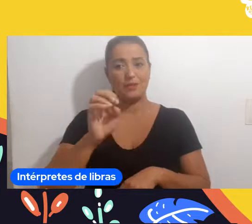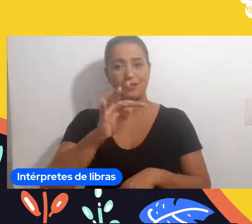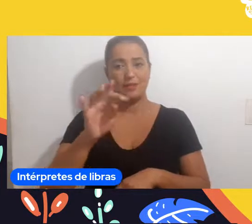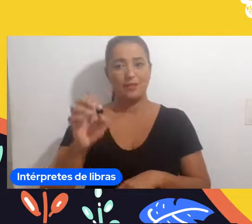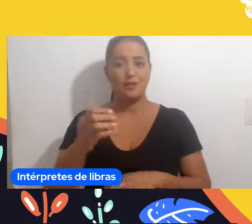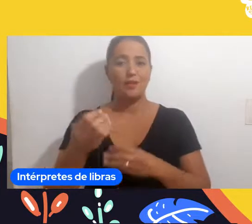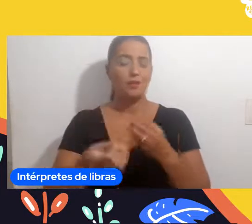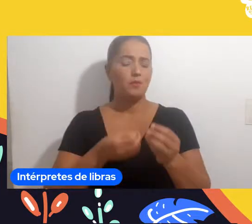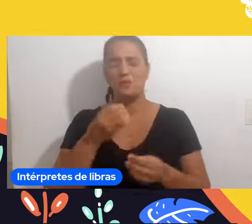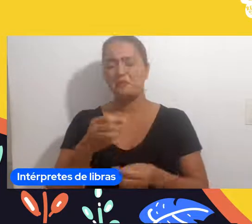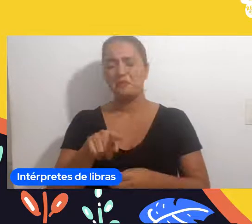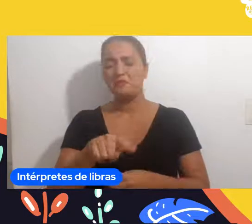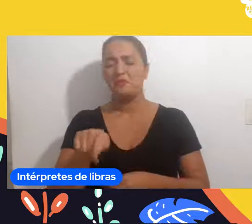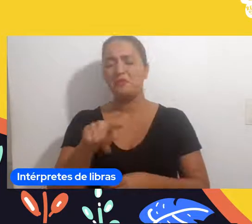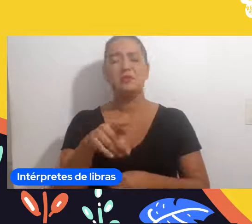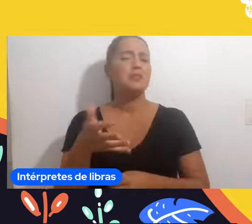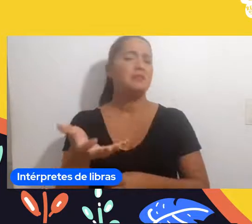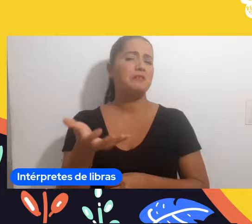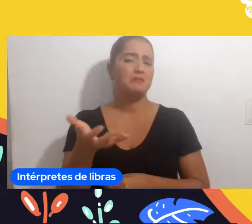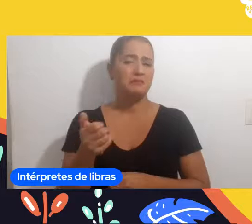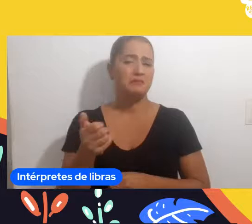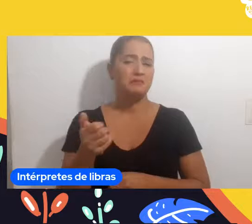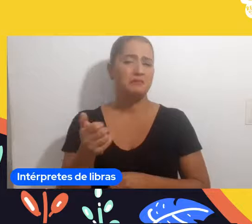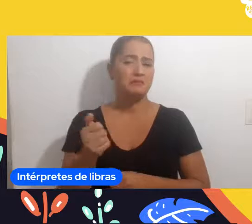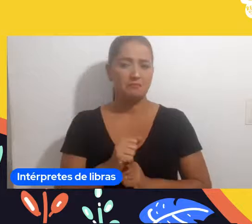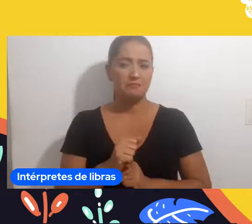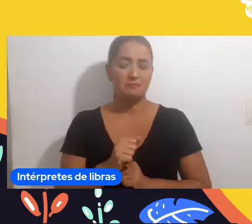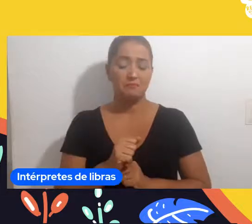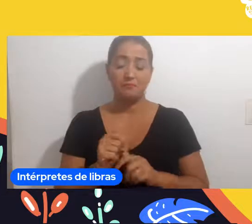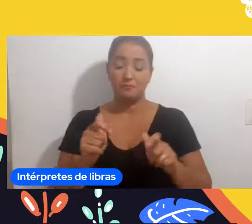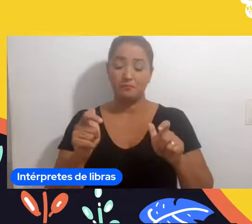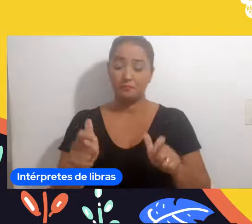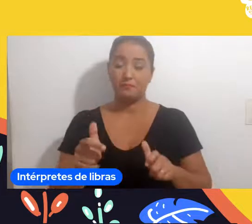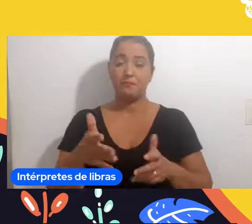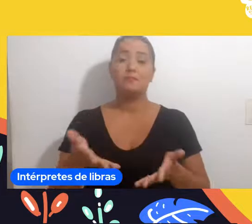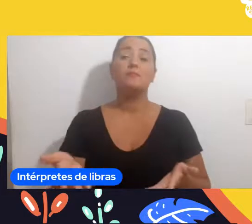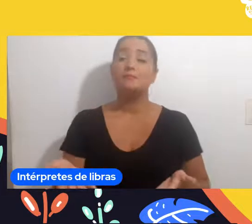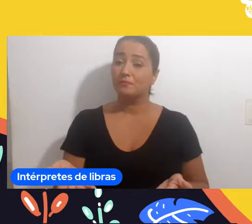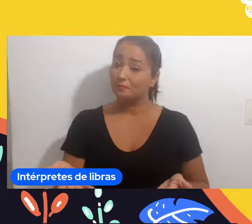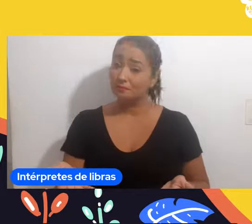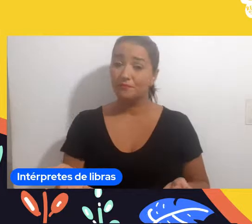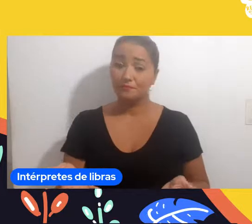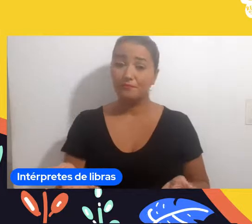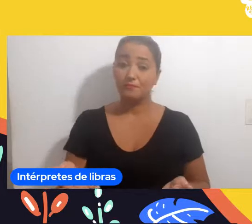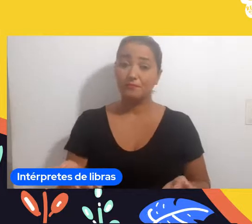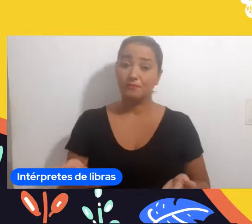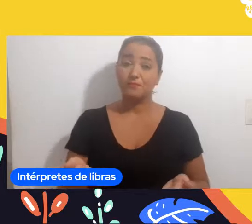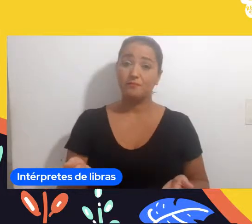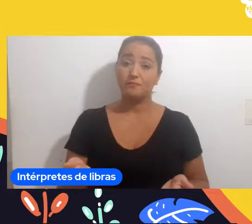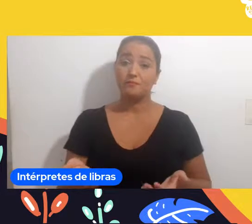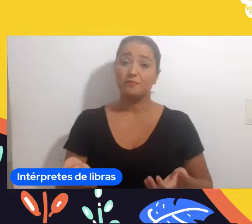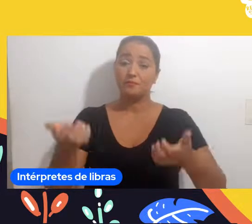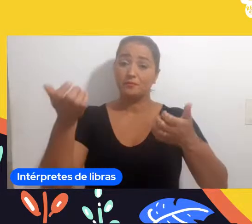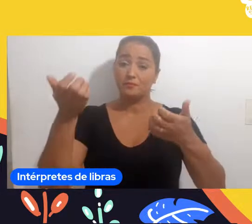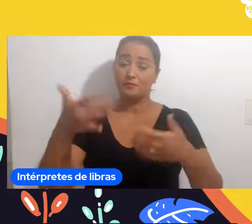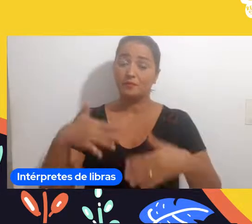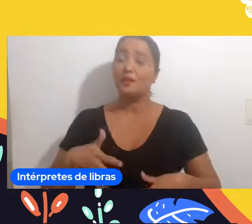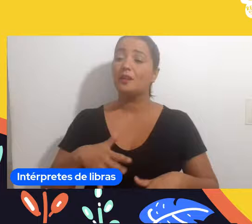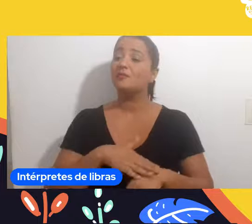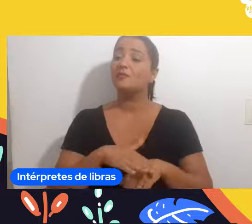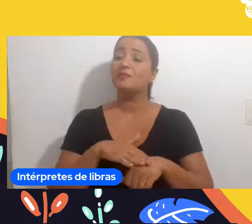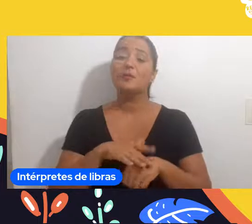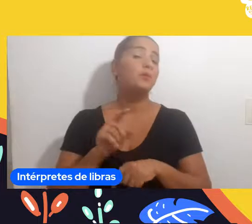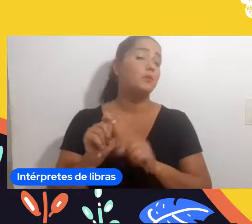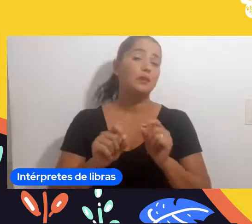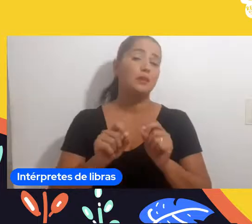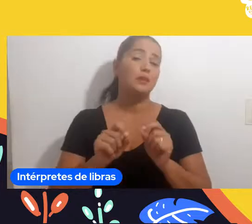querem para esse espaço? É, e a gente falou bem, a gente não quer nada que tenha na